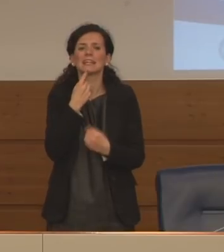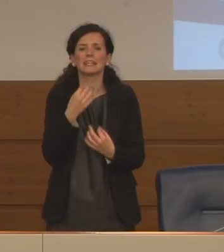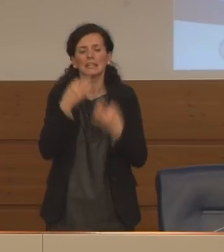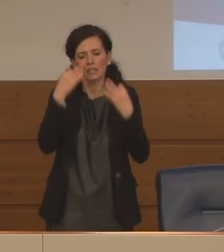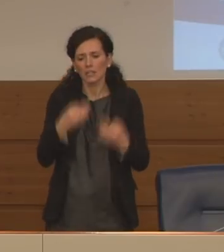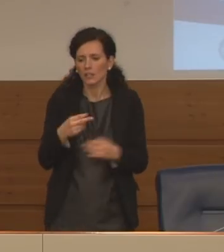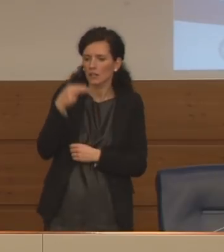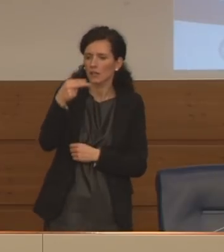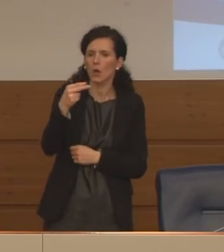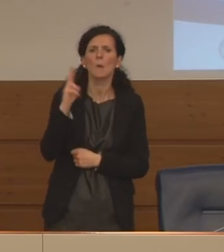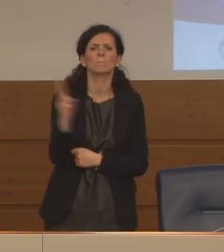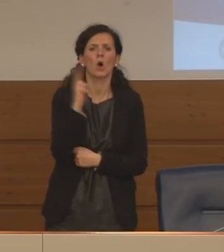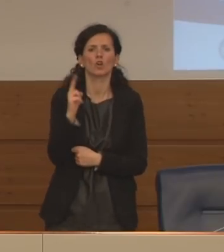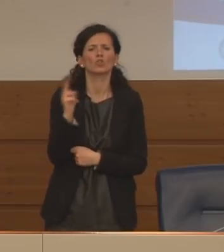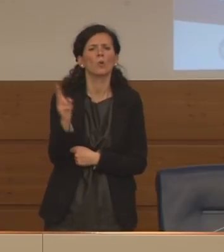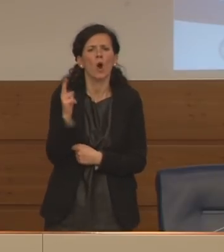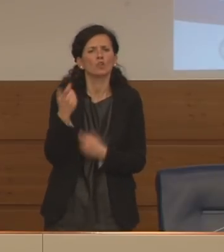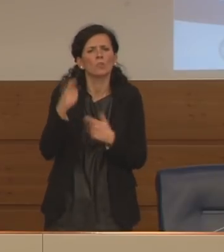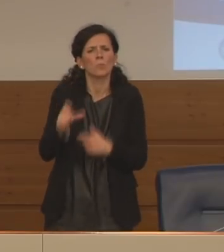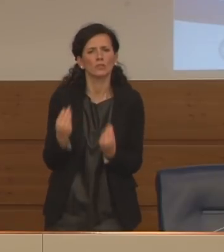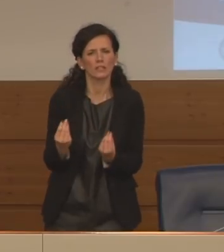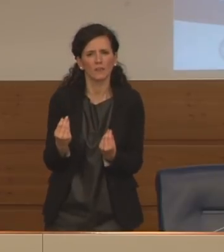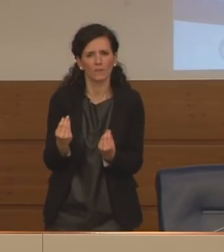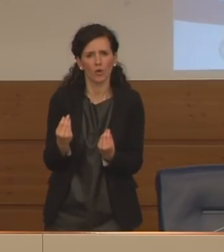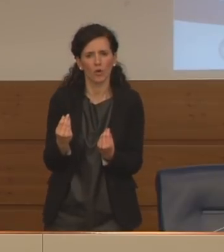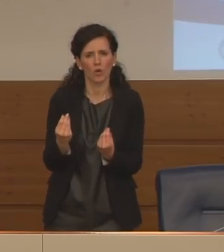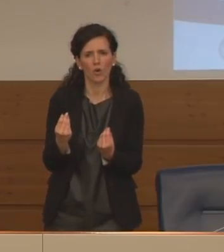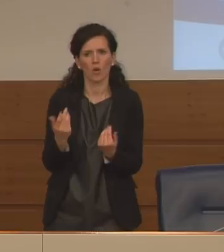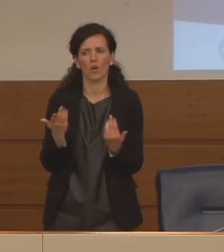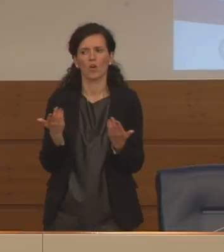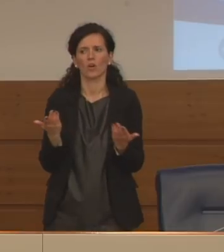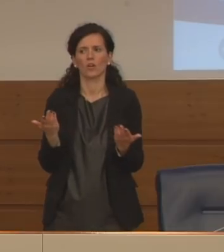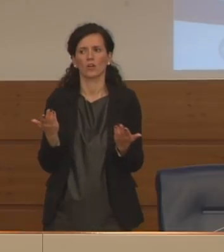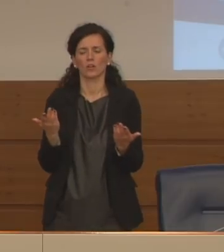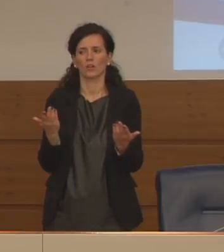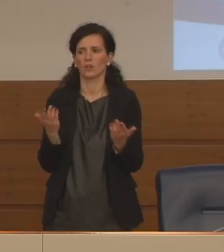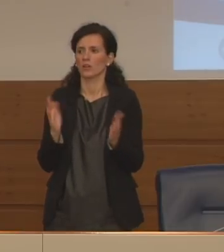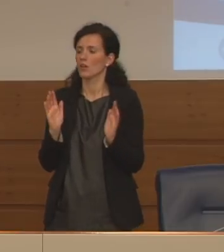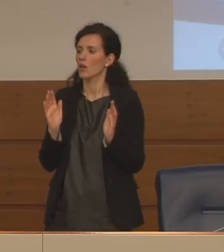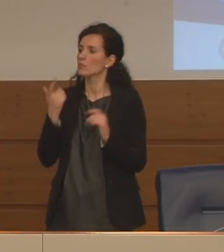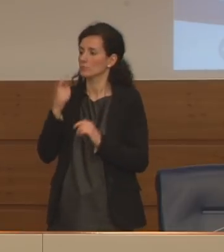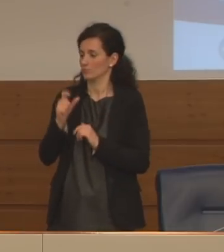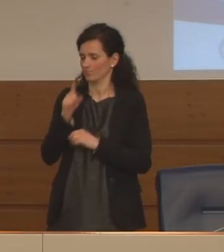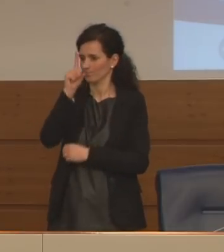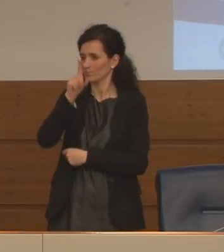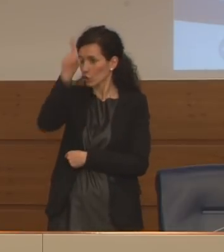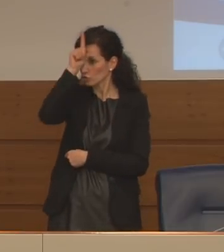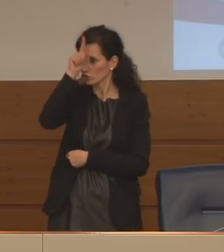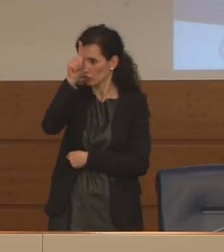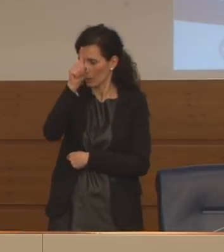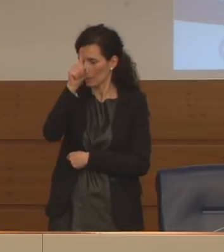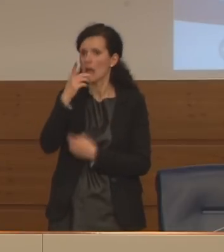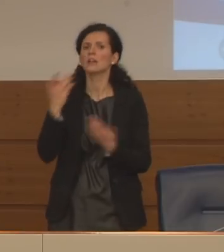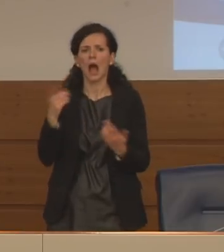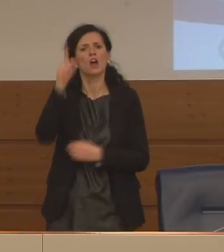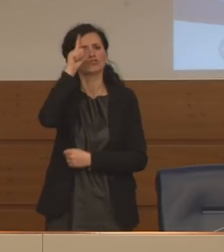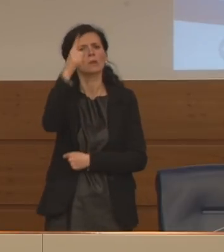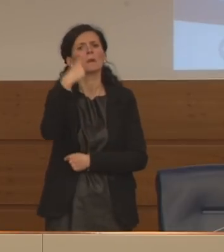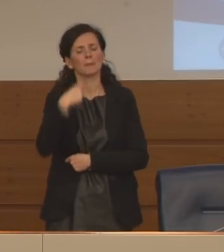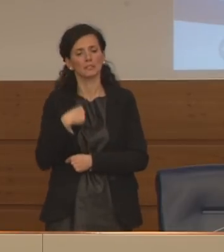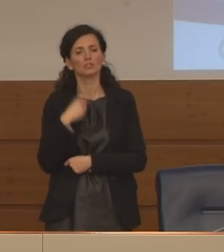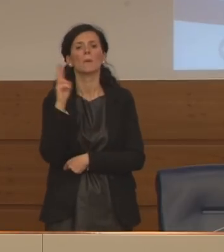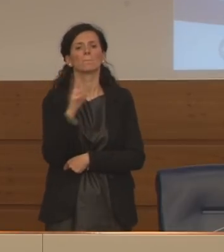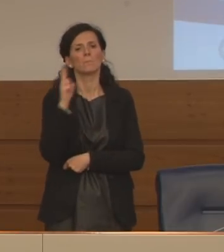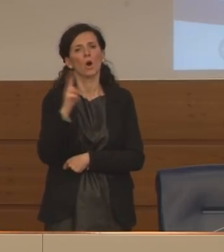morto per che cosa allora se in germania se in germania mi dicono morto